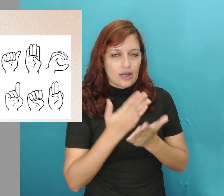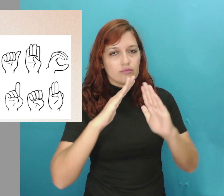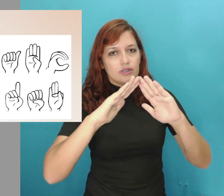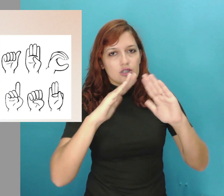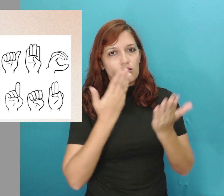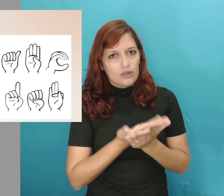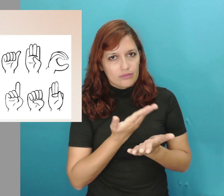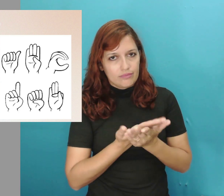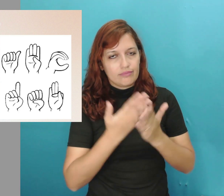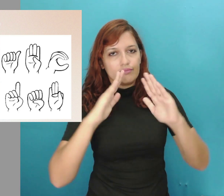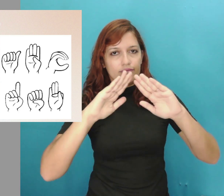de escola.